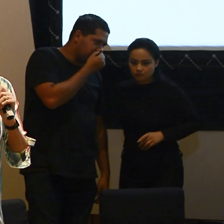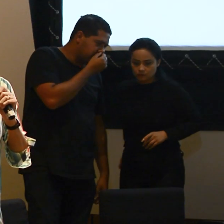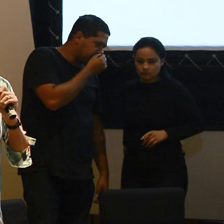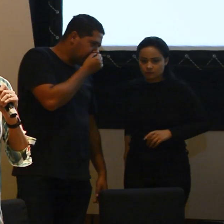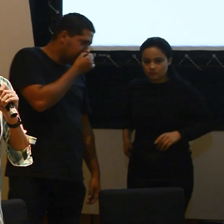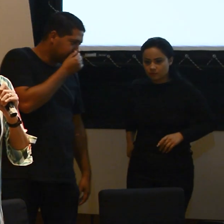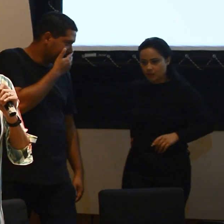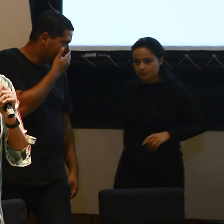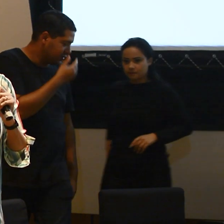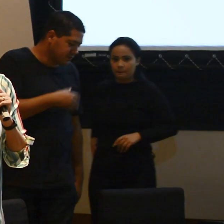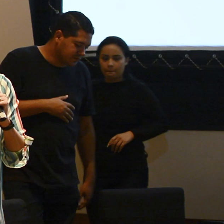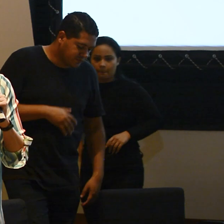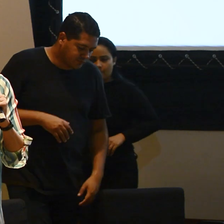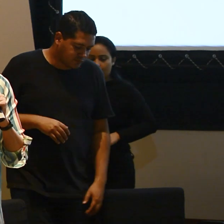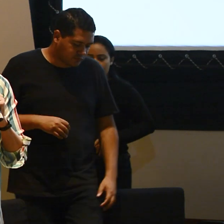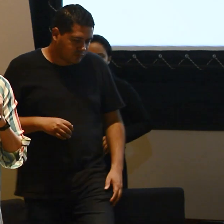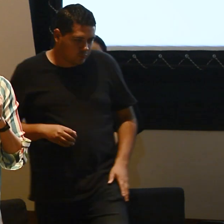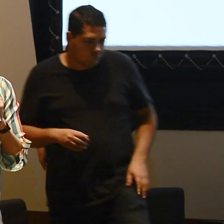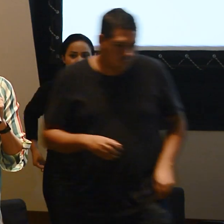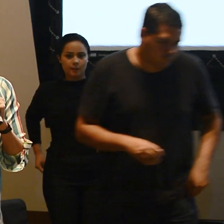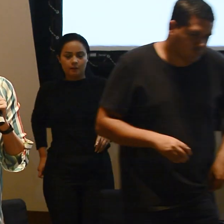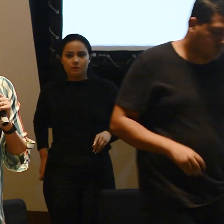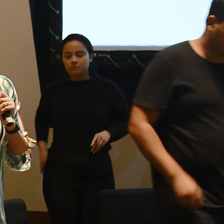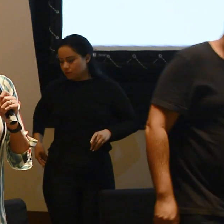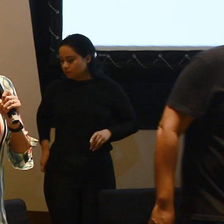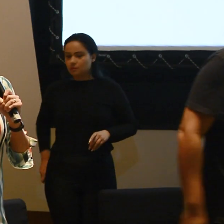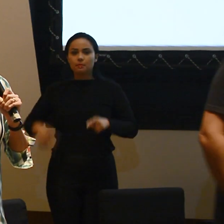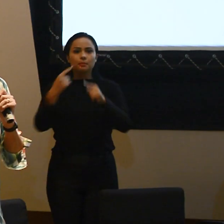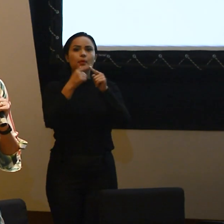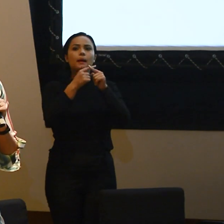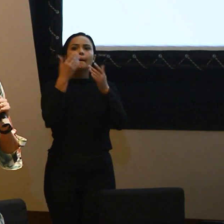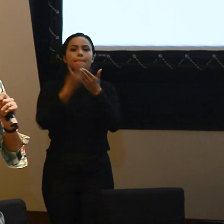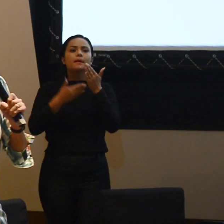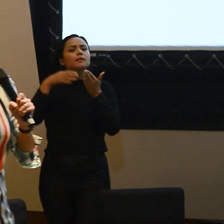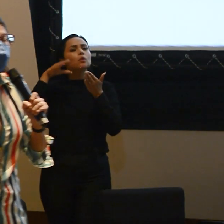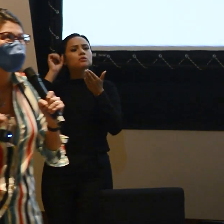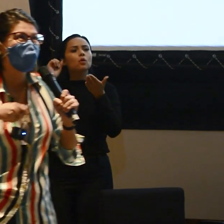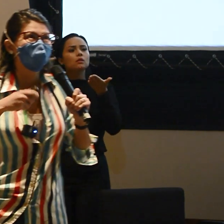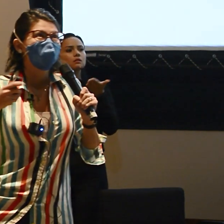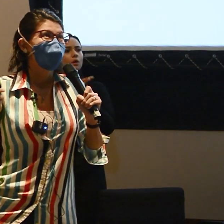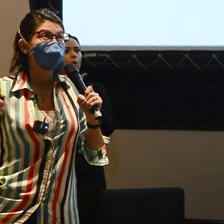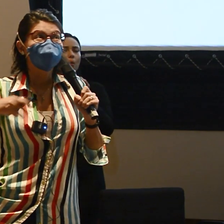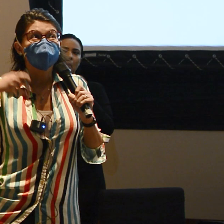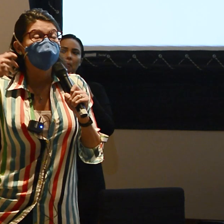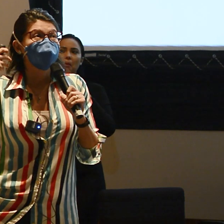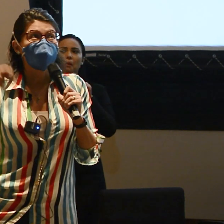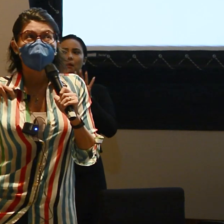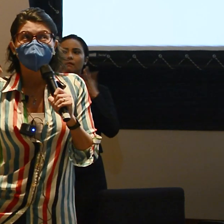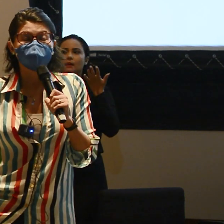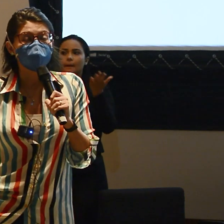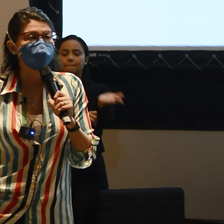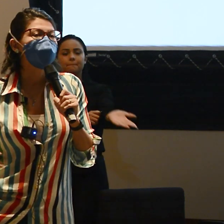Depende muito do porquê que a sua perda de audição aconteceu. Ou porque, enfim,